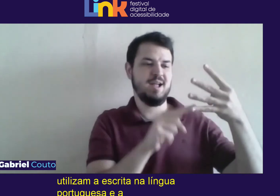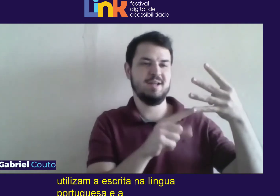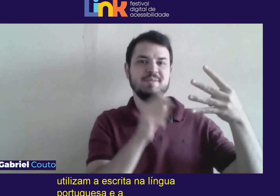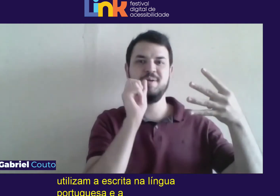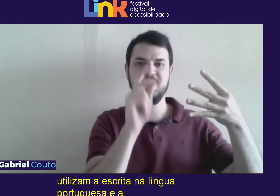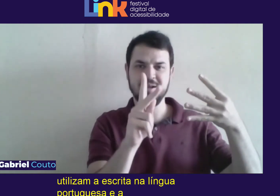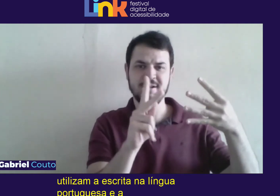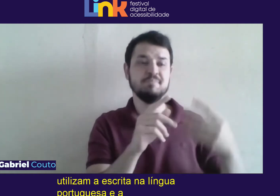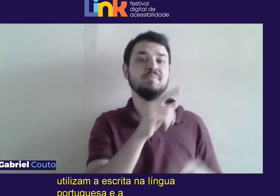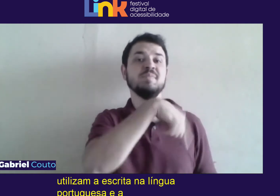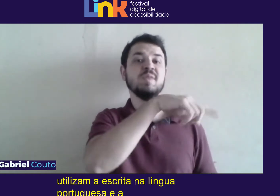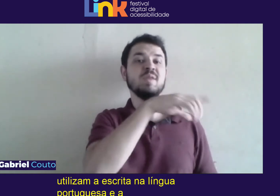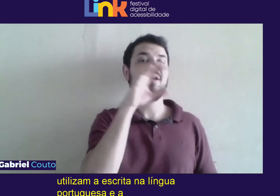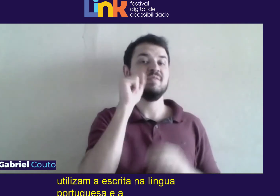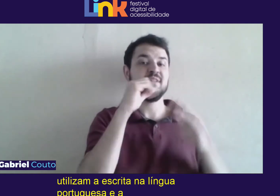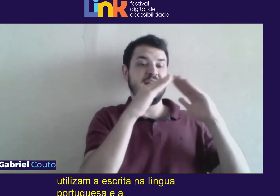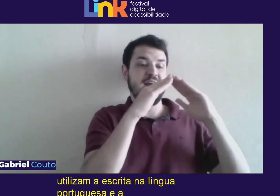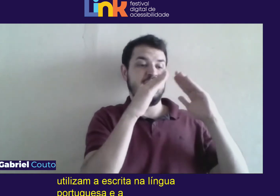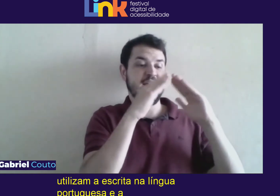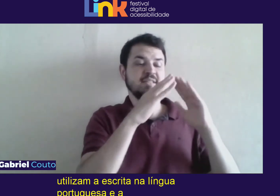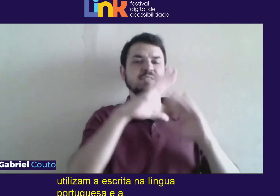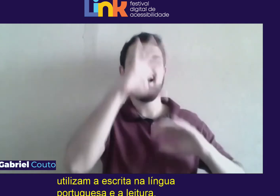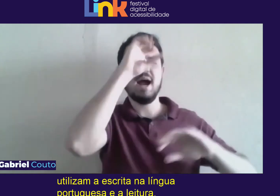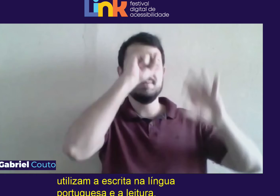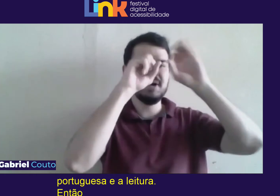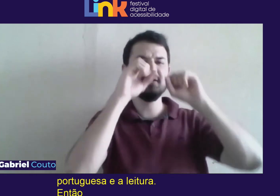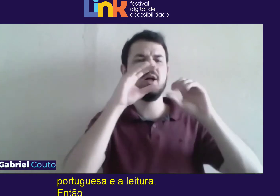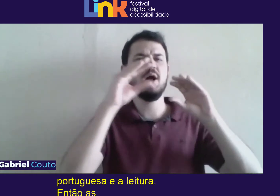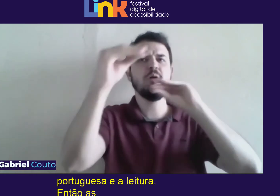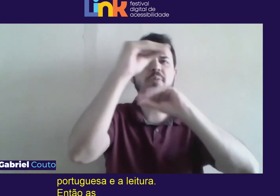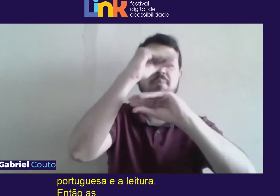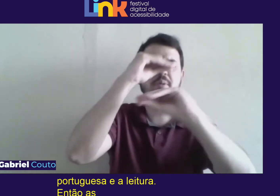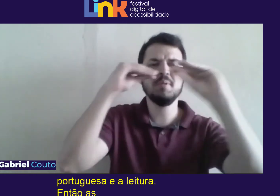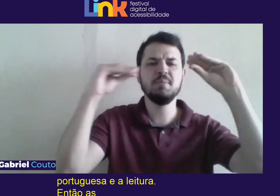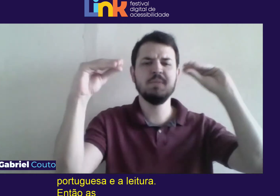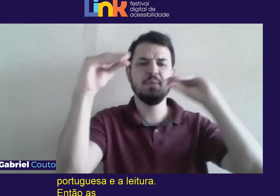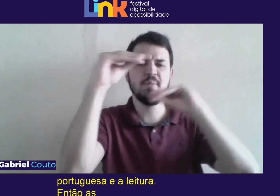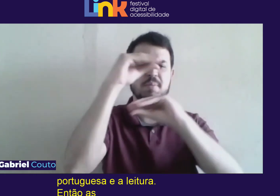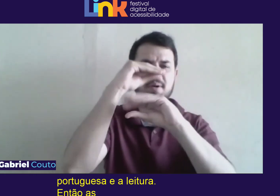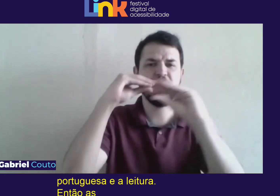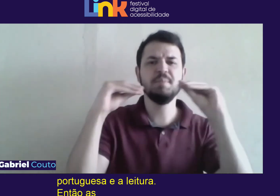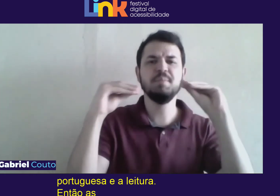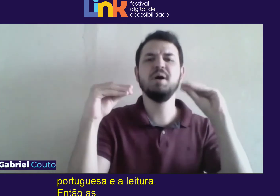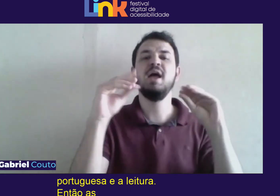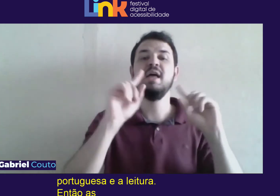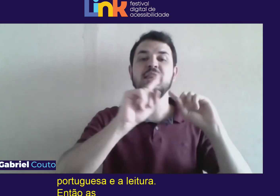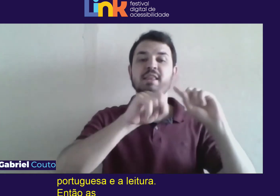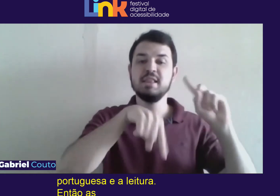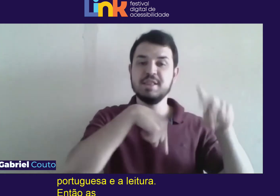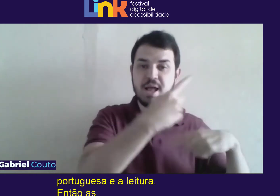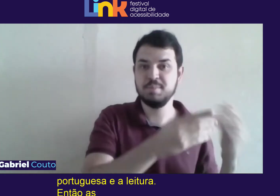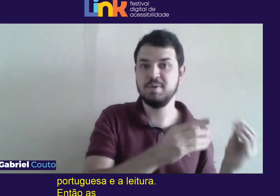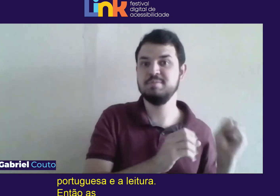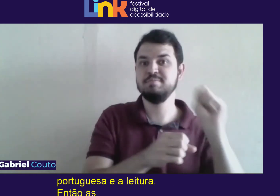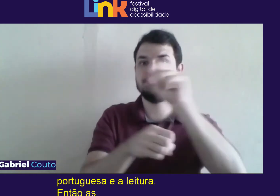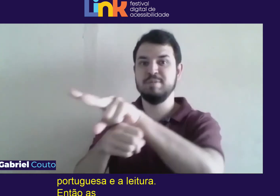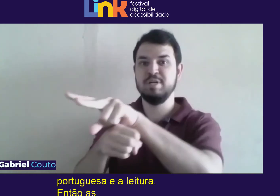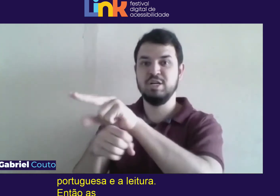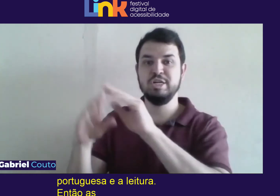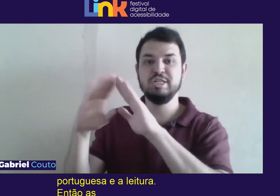Então, as pessoas ouvintes têm vários canais, esses 4 fatores, para que elas possam desenvolver